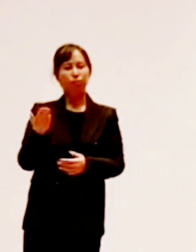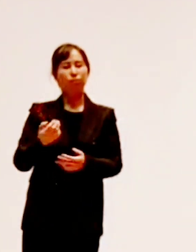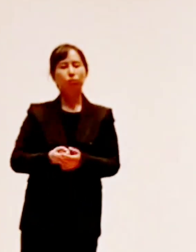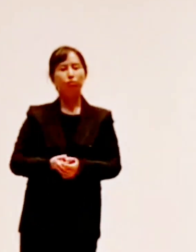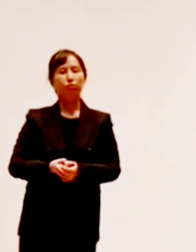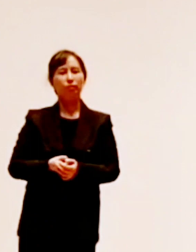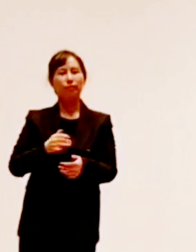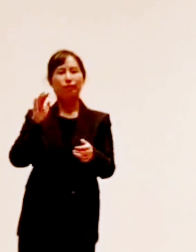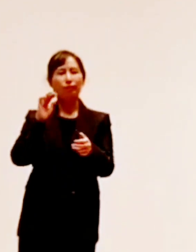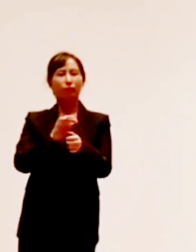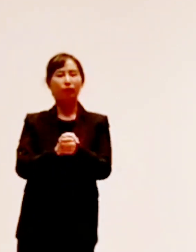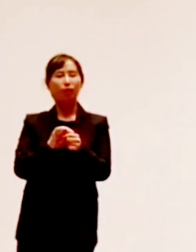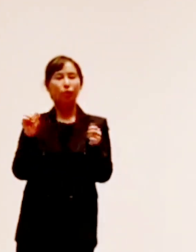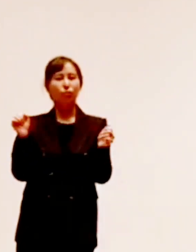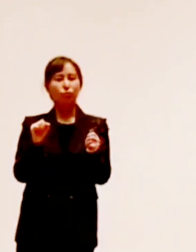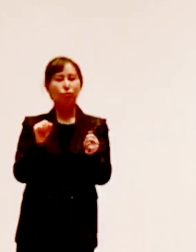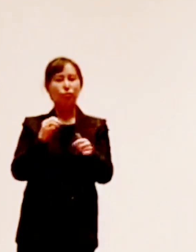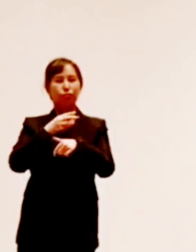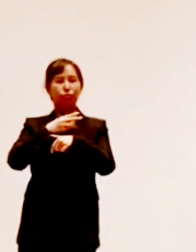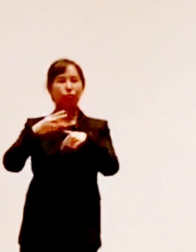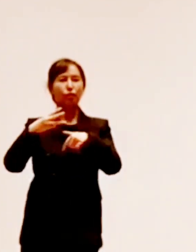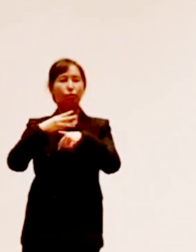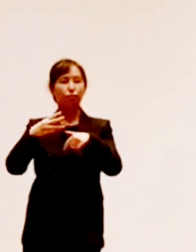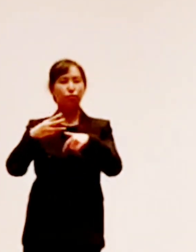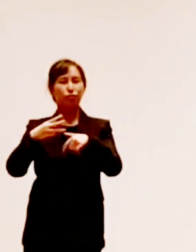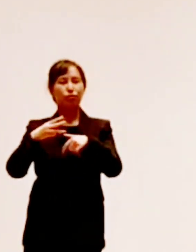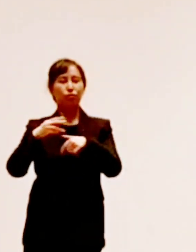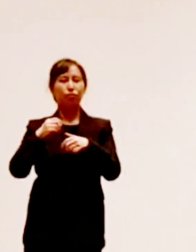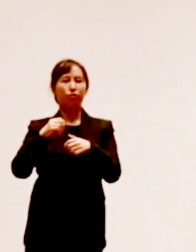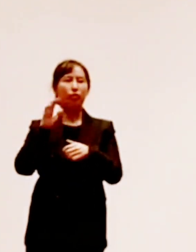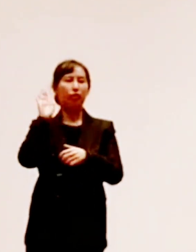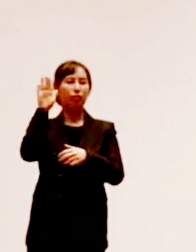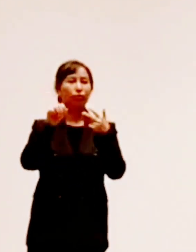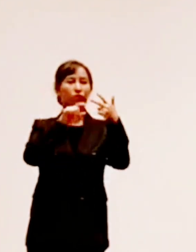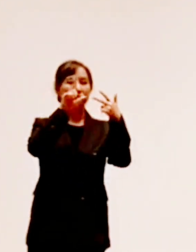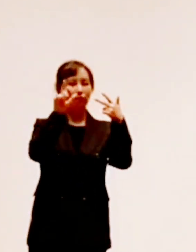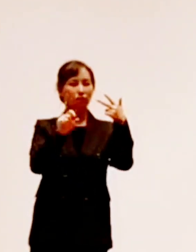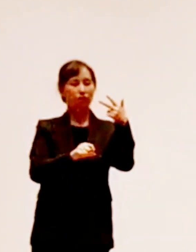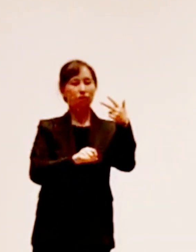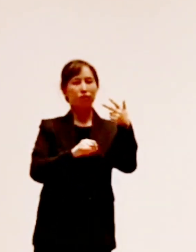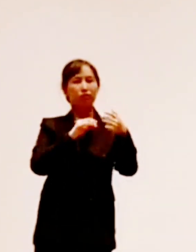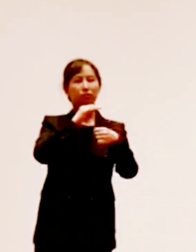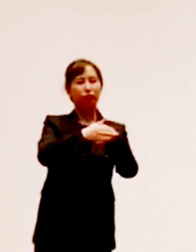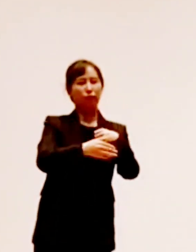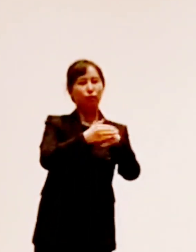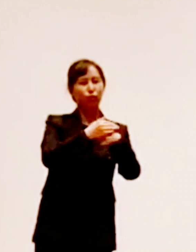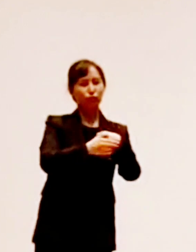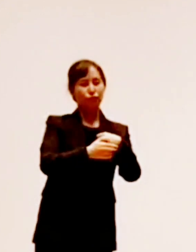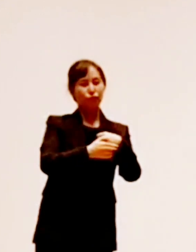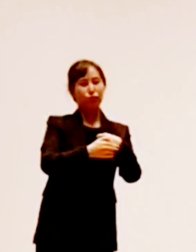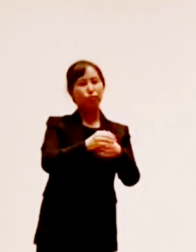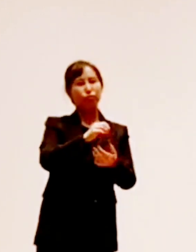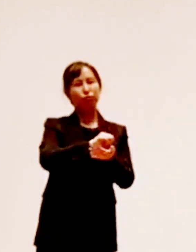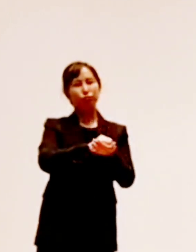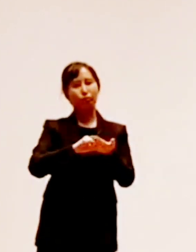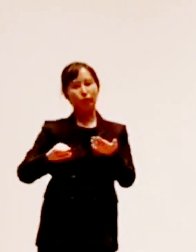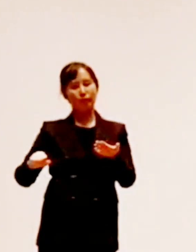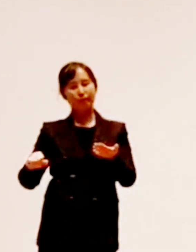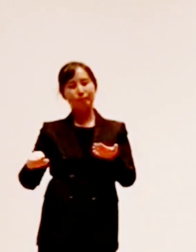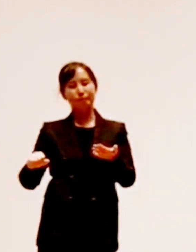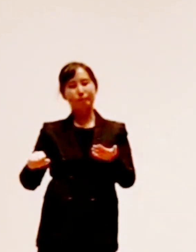경북 분위군이 이제 7월이면 대구시